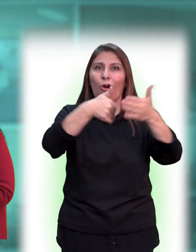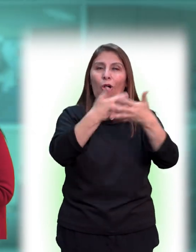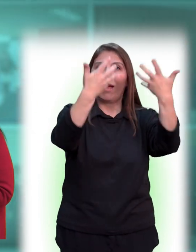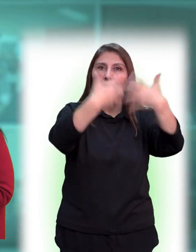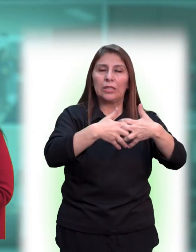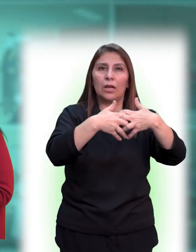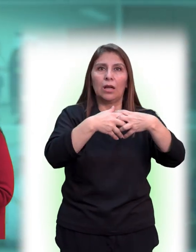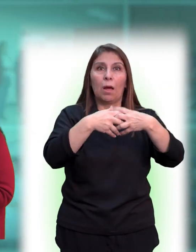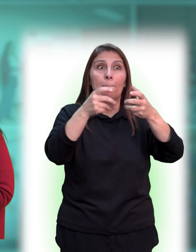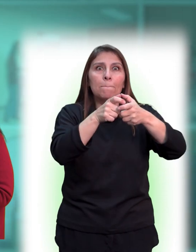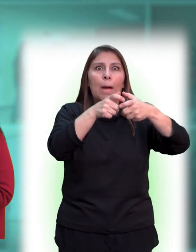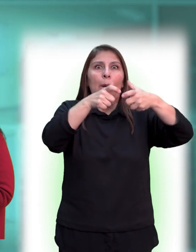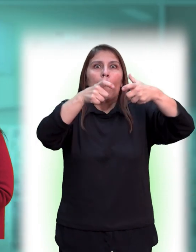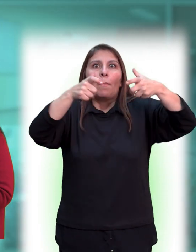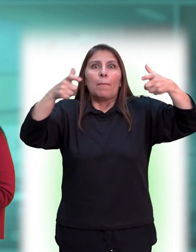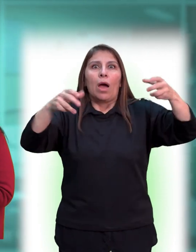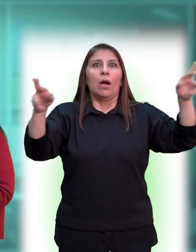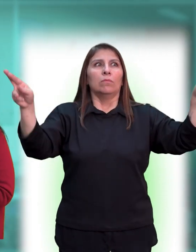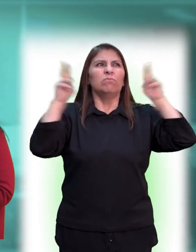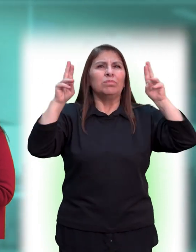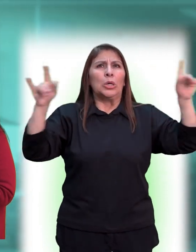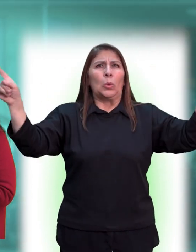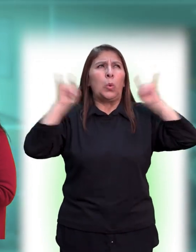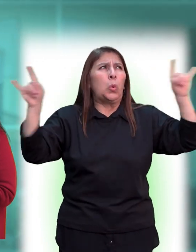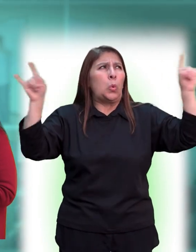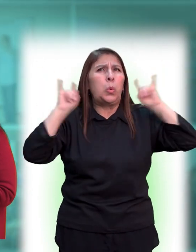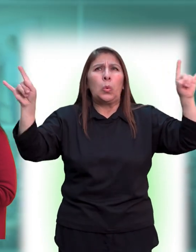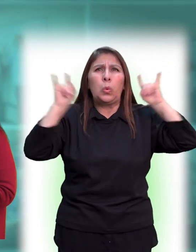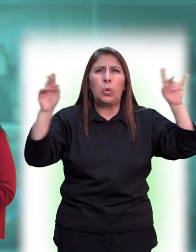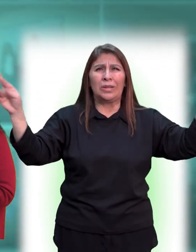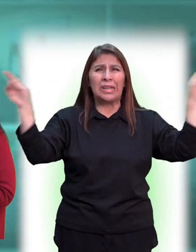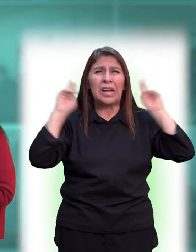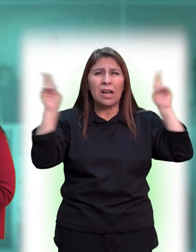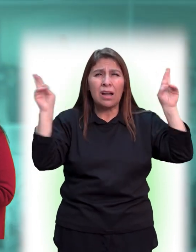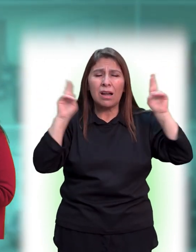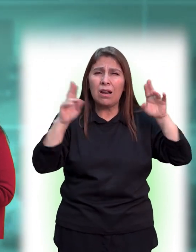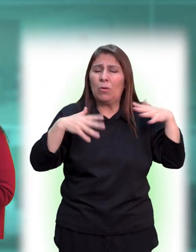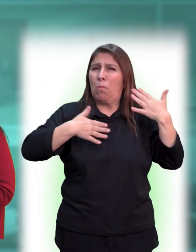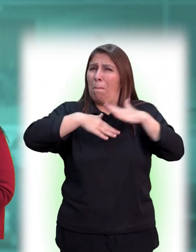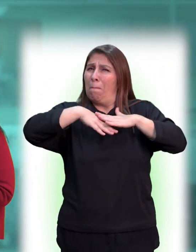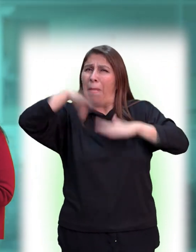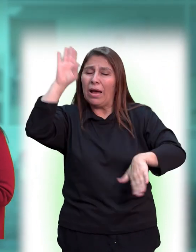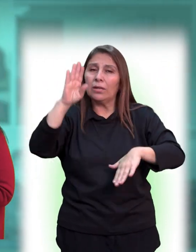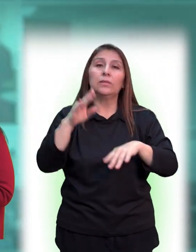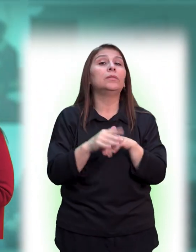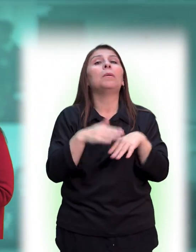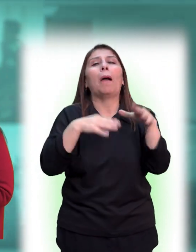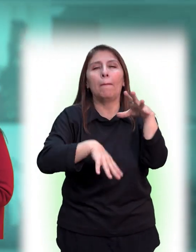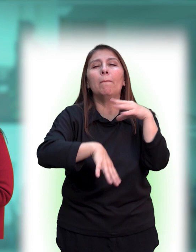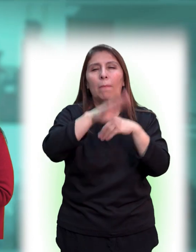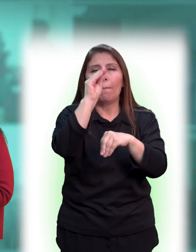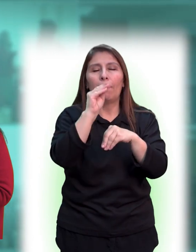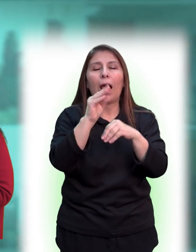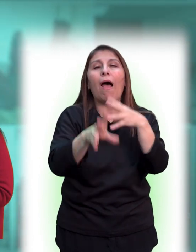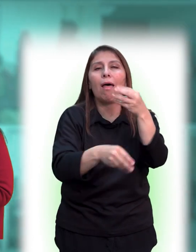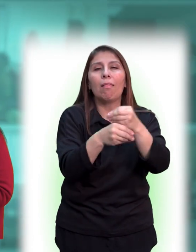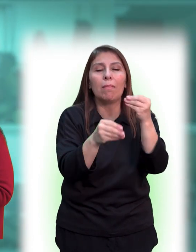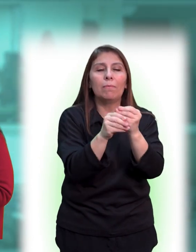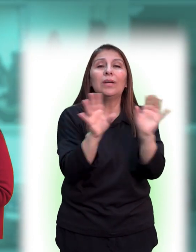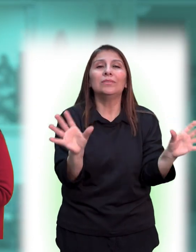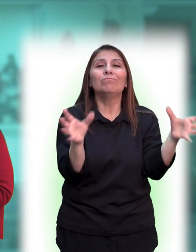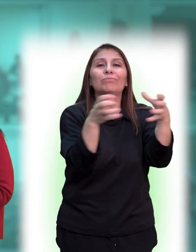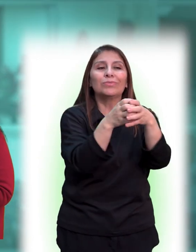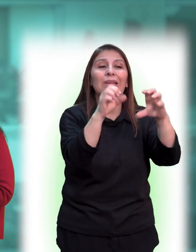industrialización ha generado mayor contaminación auditiva, mayores niveles de ruido, y eso ha ocasionado que dentro del aula,